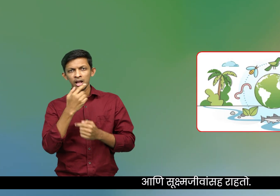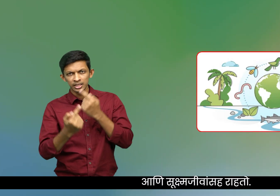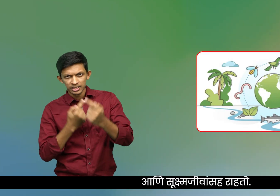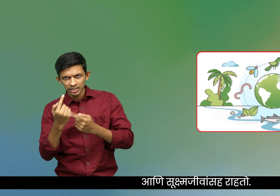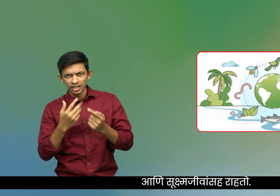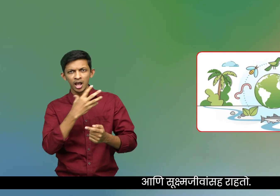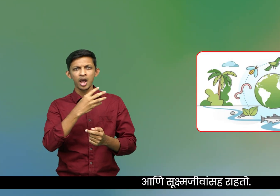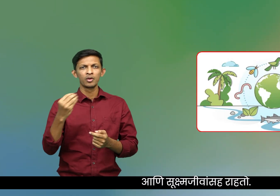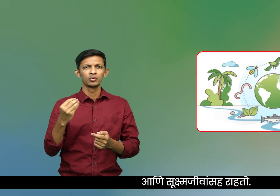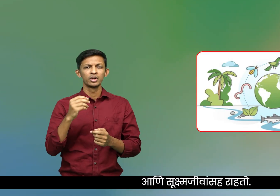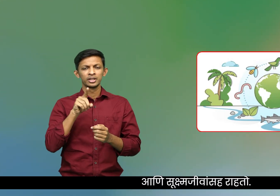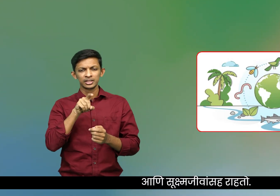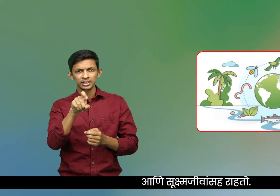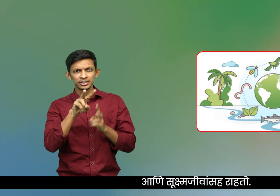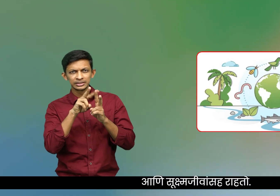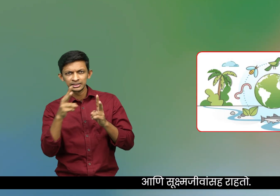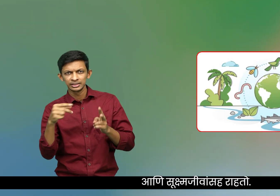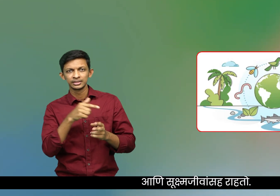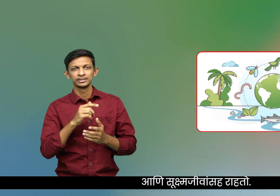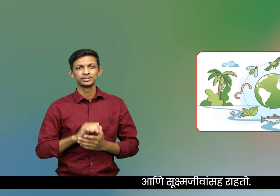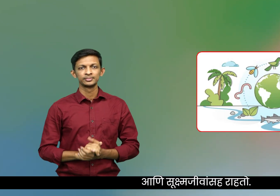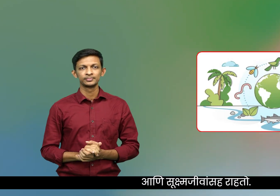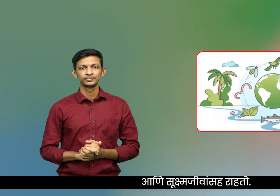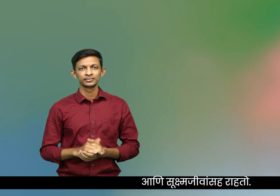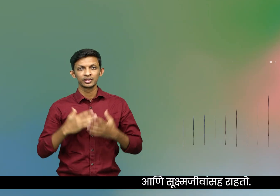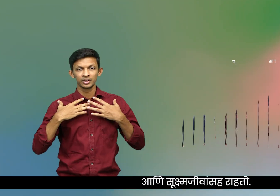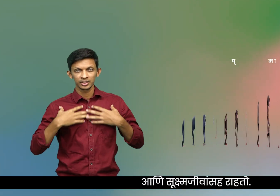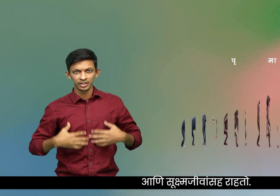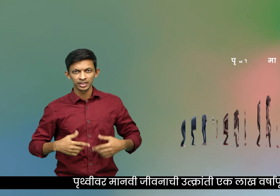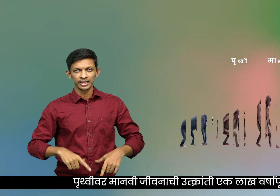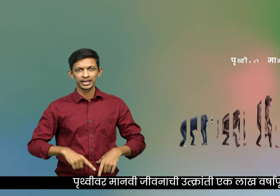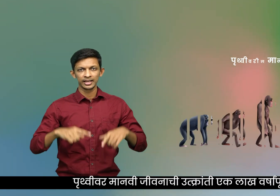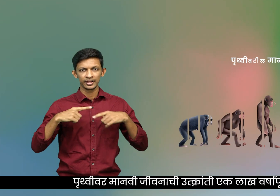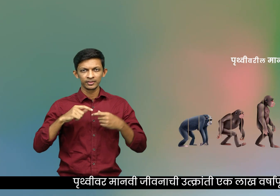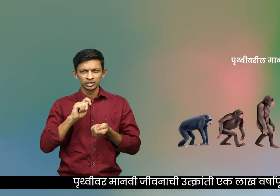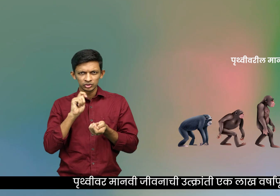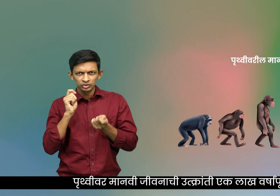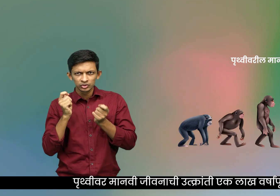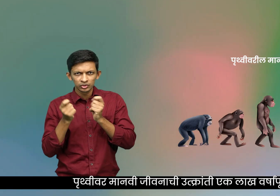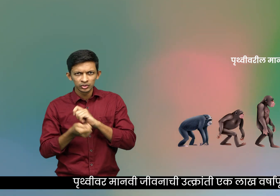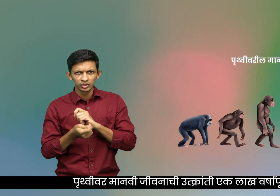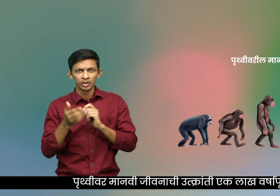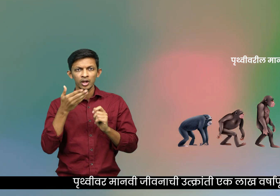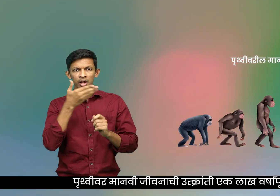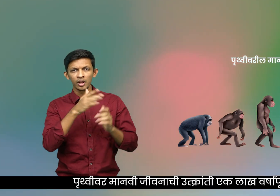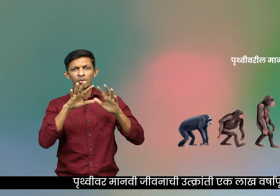आणि सूक्ष्म जीवांसह राहतो. पृथ्वीवर मानवी जीवनाची